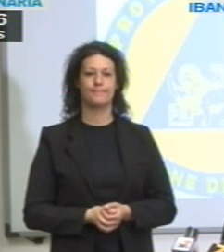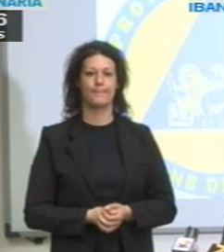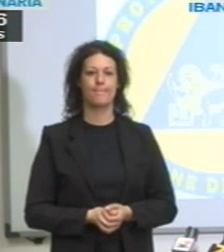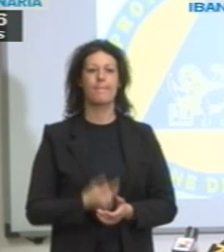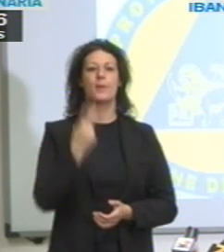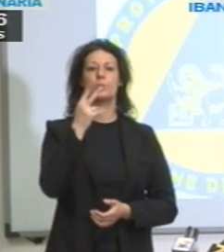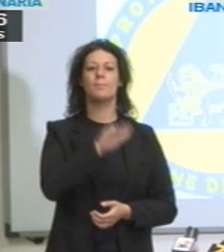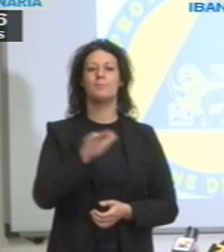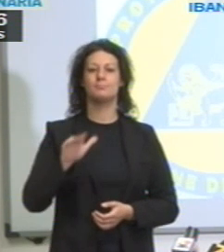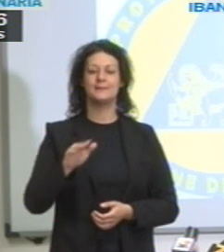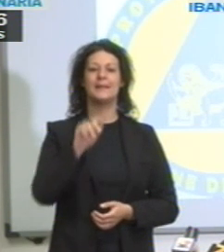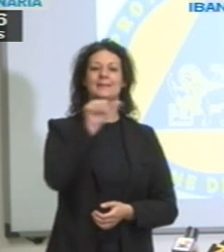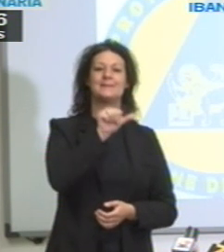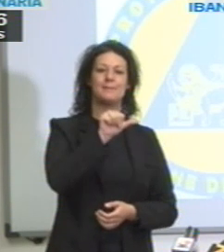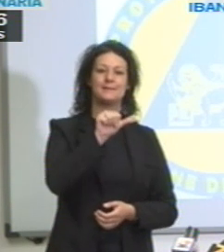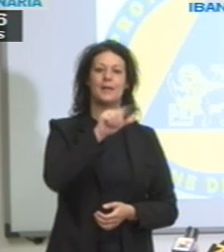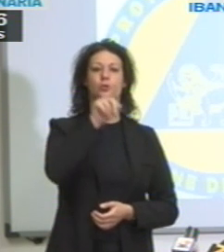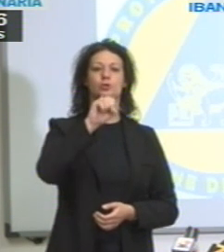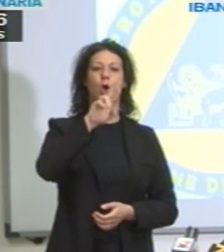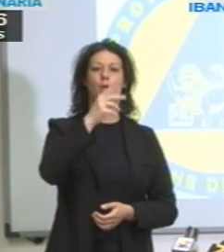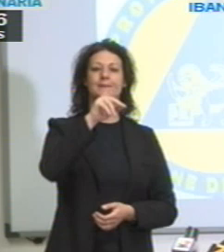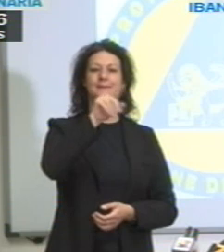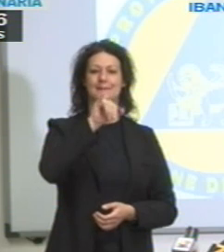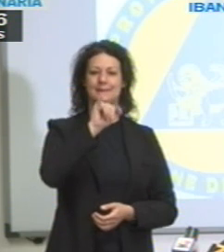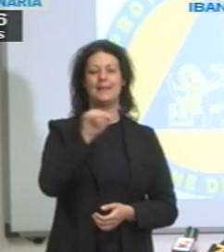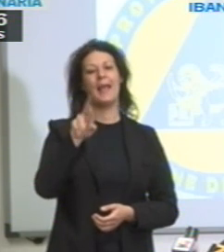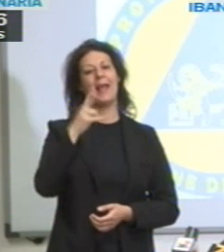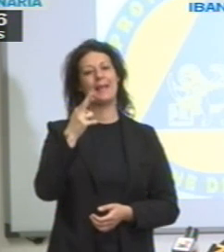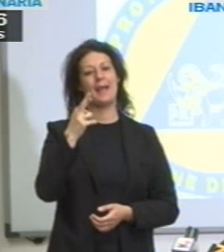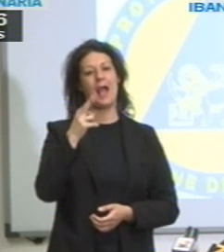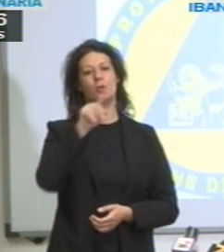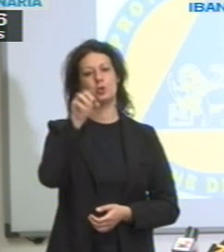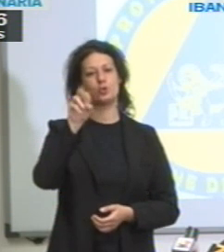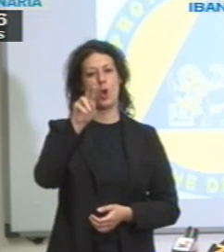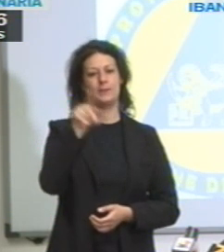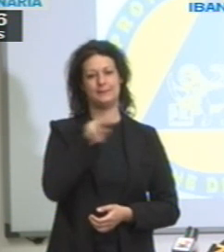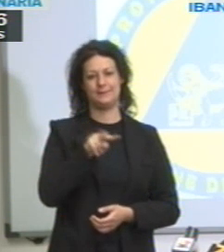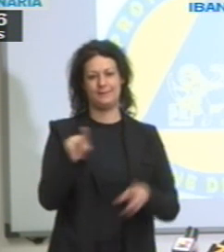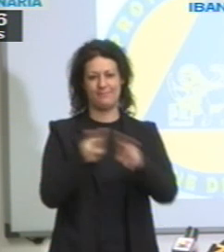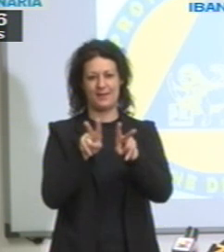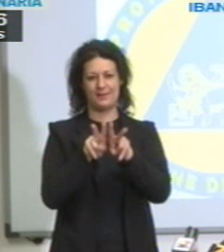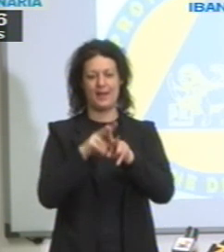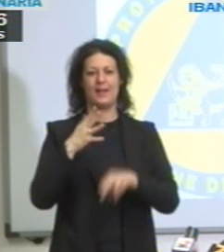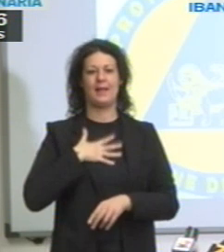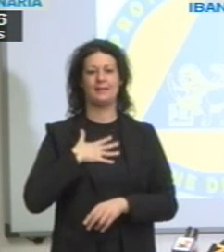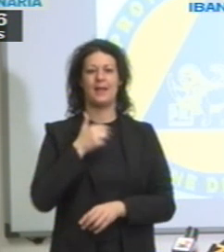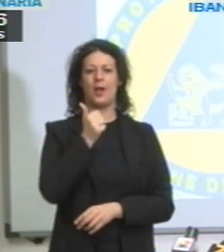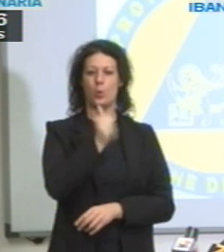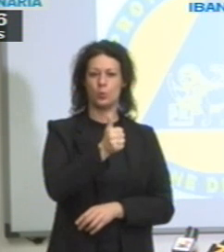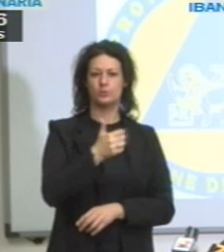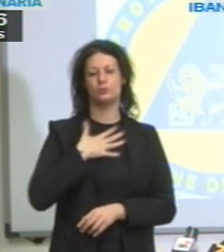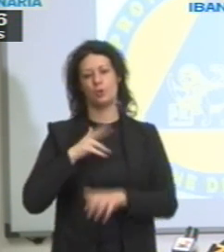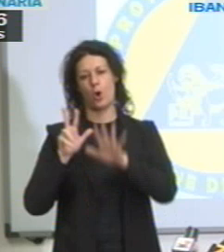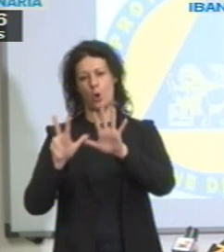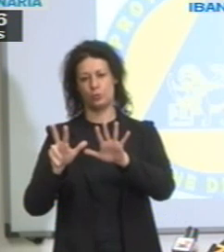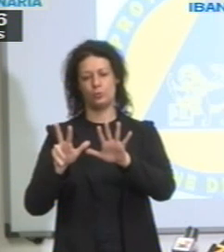Ed infine, due bimbi, Sebastiano Zorzi e Riccardo Zorzi, che sono due fratellini di 11 e 8